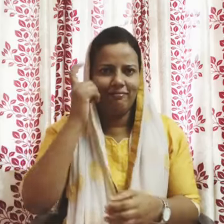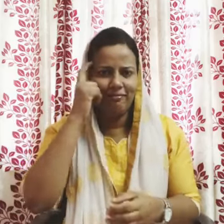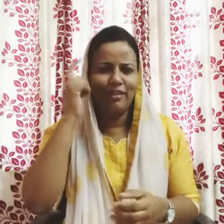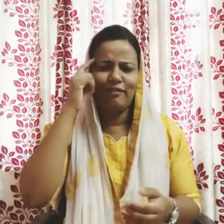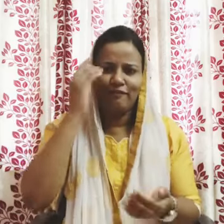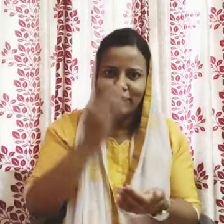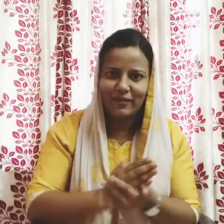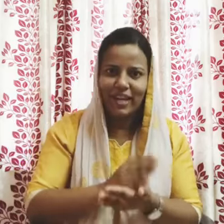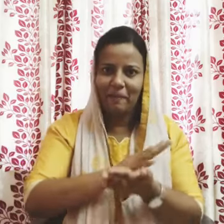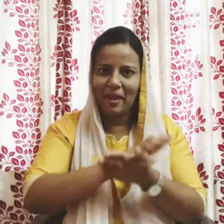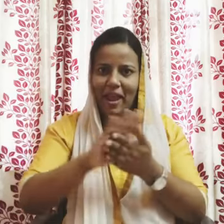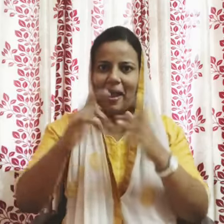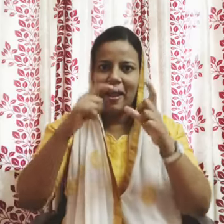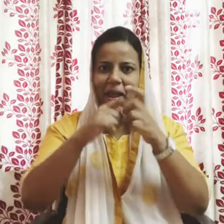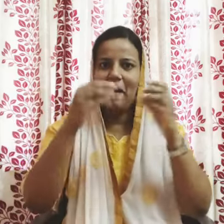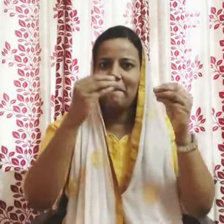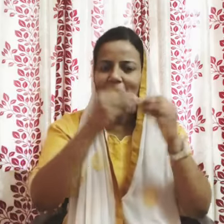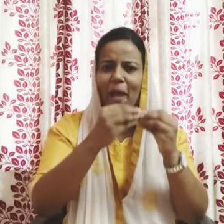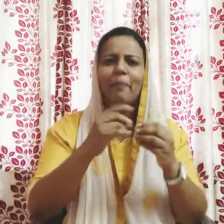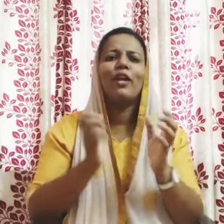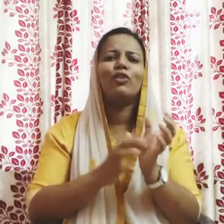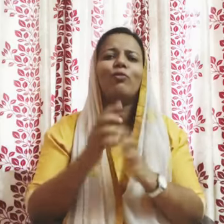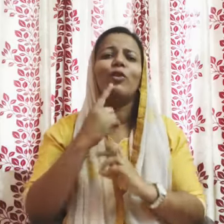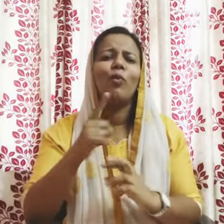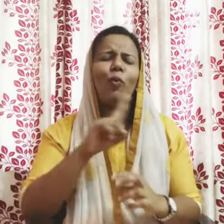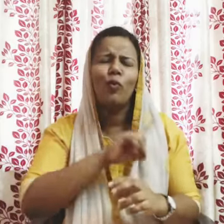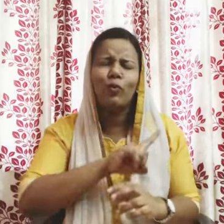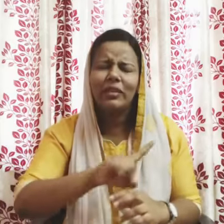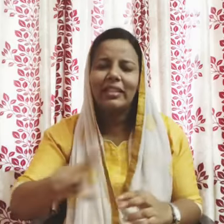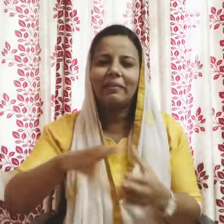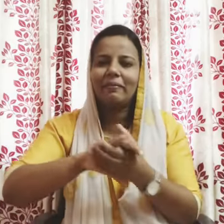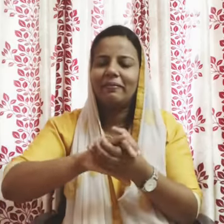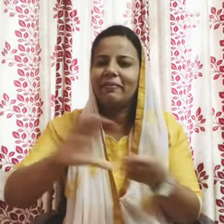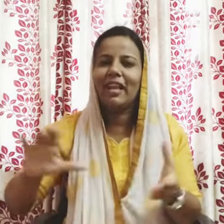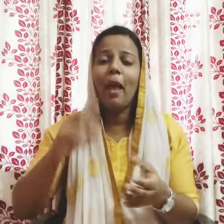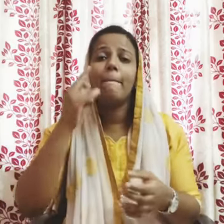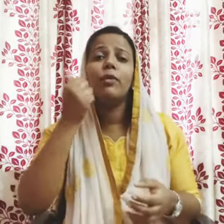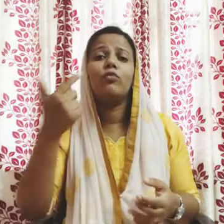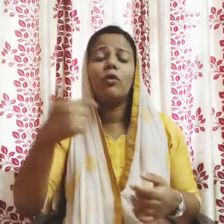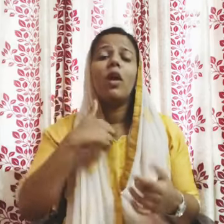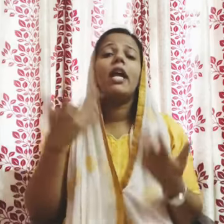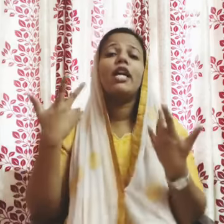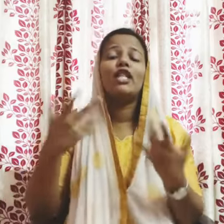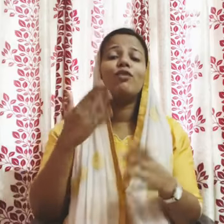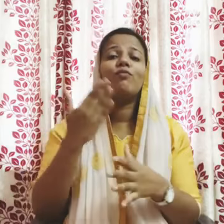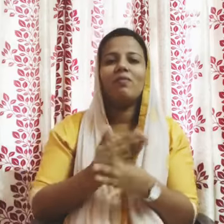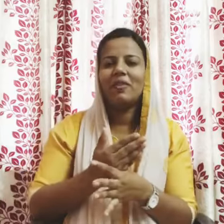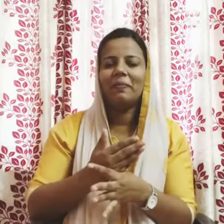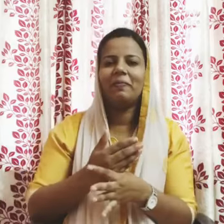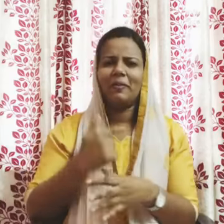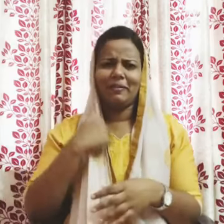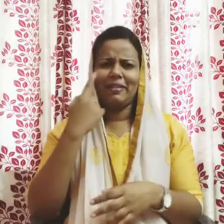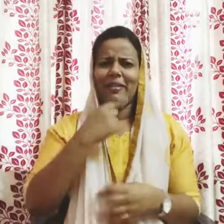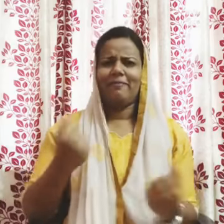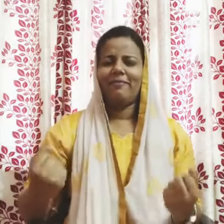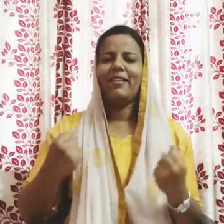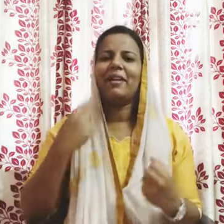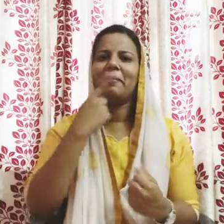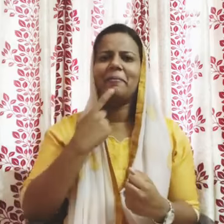അത് വിശ്വസിക്കണം. എബ്രായ ലേഖനത്തിൽ പറഞ്ഞതുപോലെ, ഞാൻ നിങ്ങളെ ഒരു നാളും കൈവിടുകയില്ല. ആമേൻ. മനുഷ്യൻ എന്നോട് എന്ത് ചെയ്യാൻ കഴിയും എന്ന് നമുക്ക് ധൈര്യമായിട്ട്